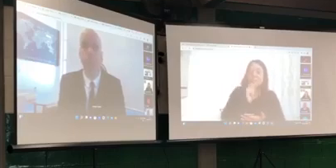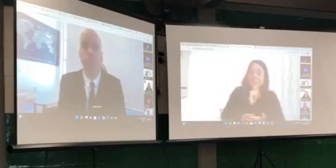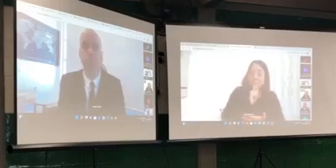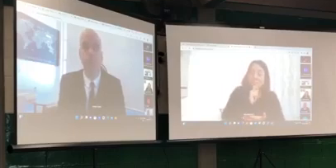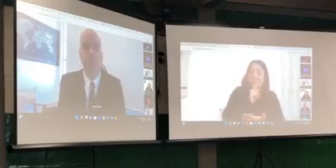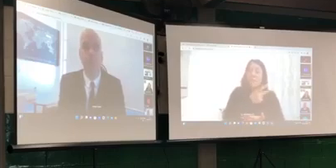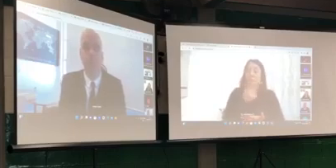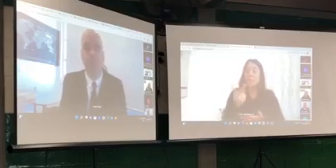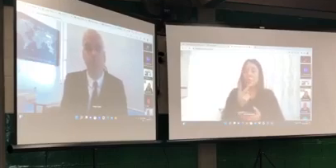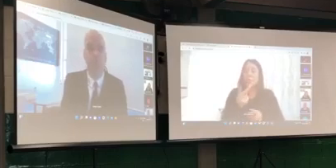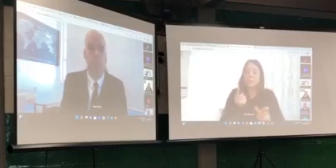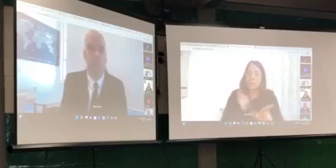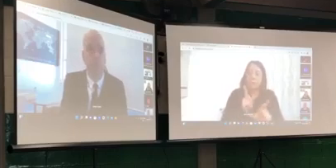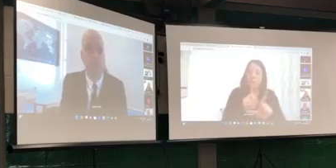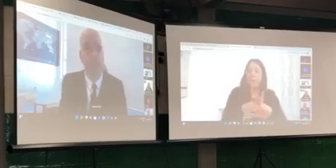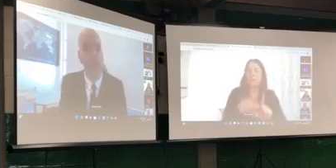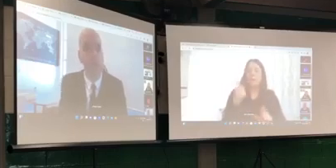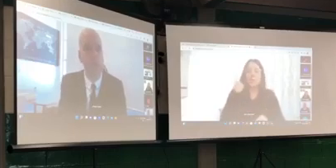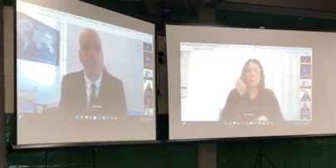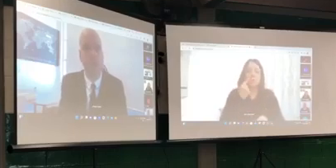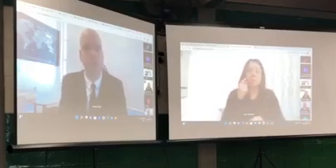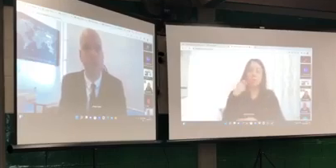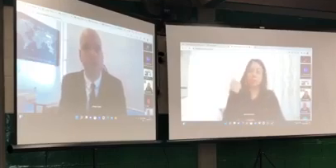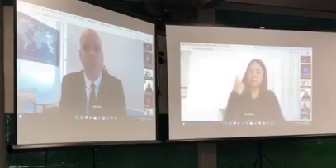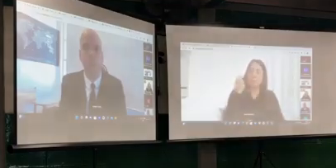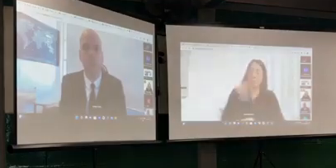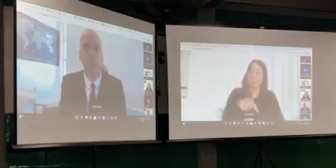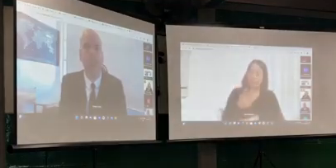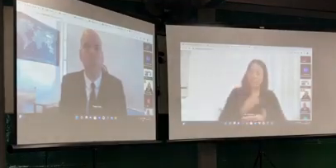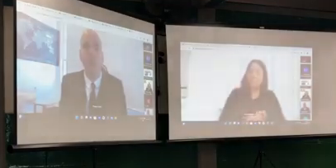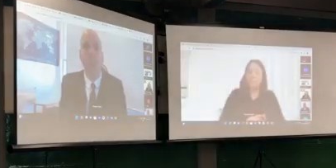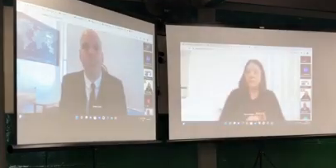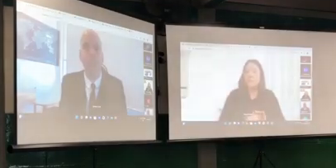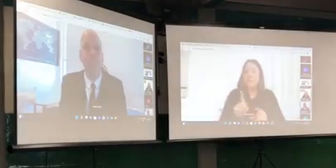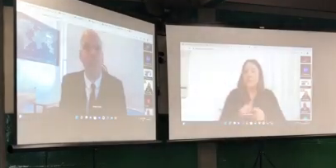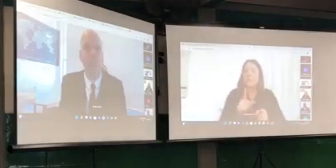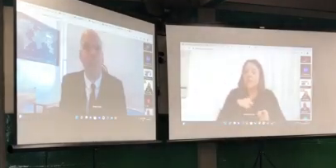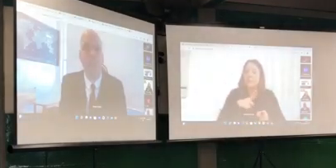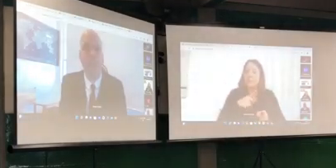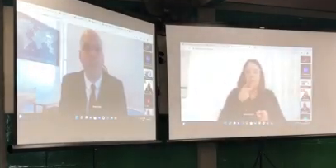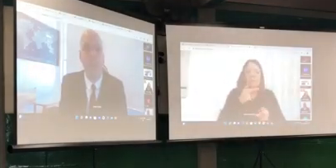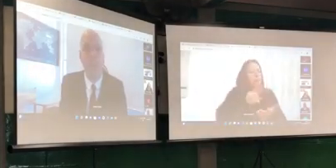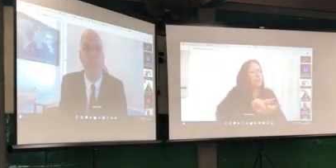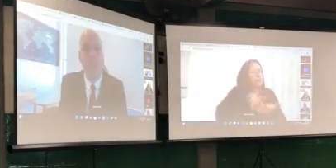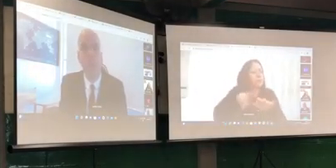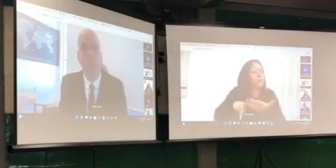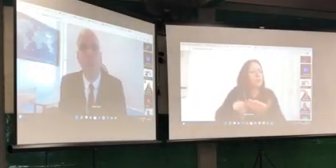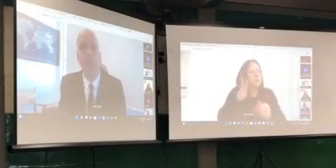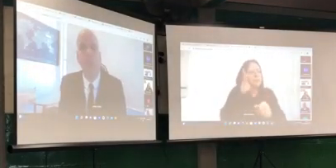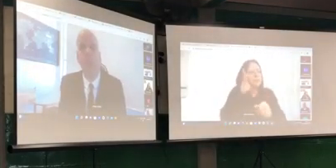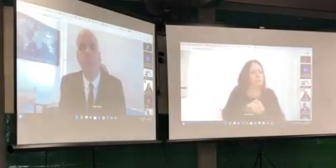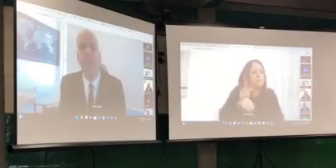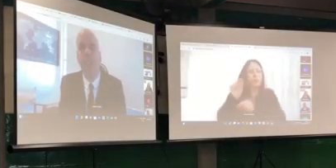2 influencers surdos, gaúchos aqui do Rio Grande do Sul, onde eles fazem diversos vídeos sobre o